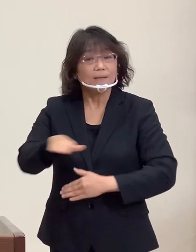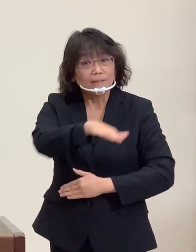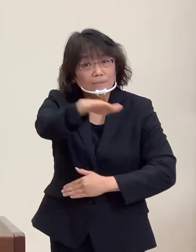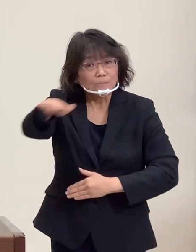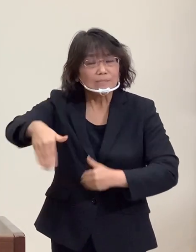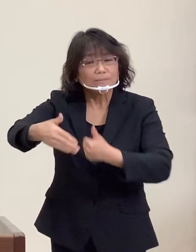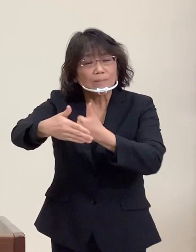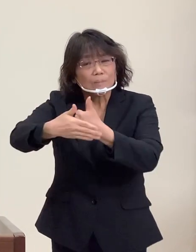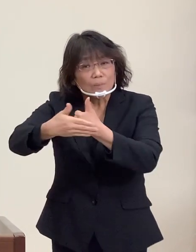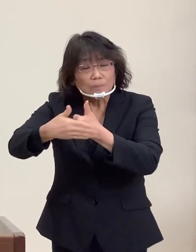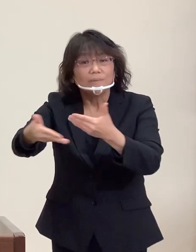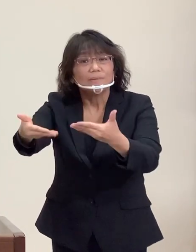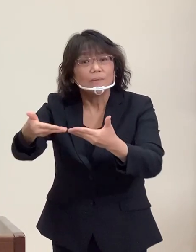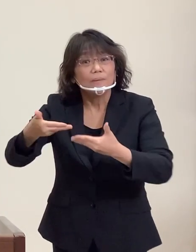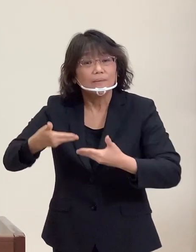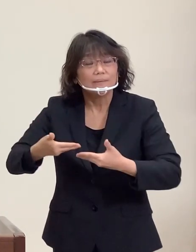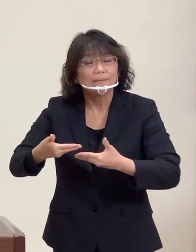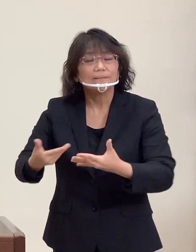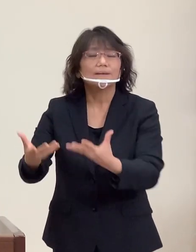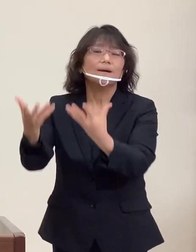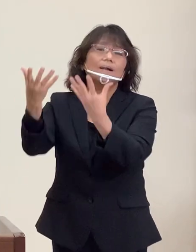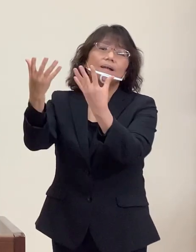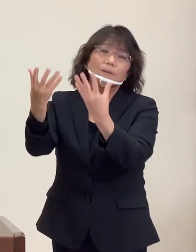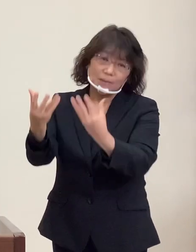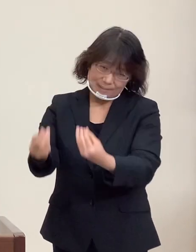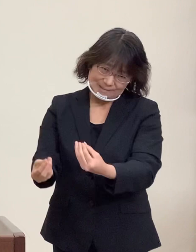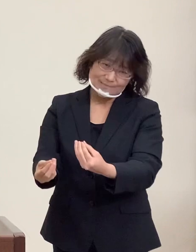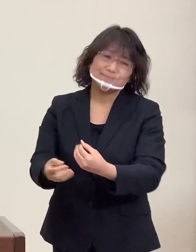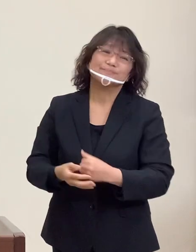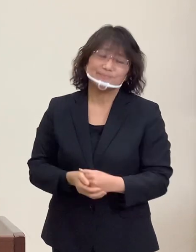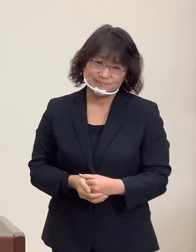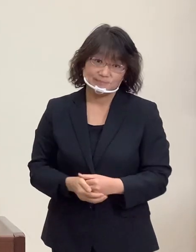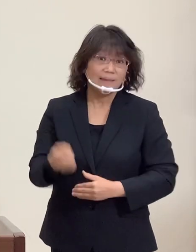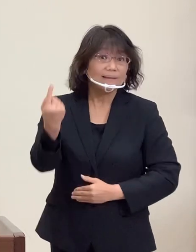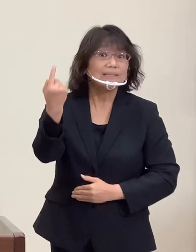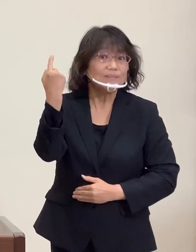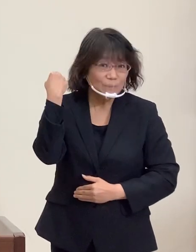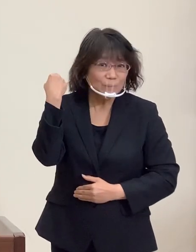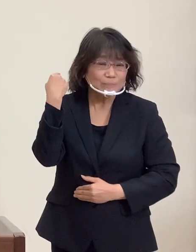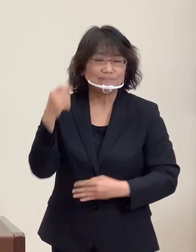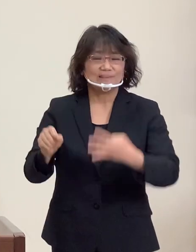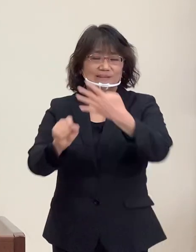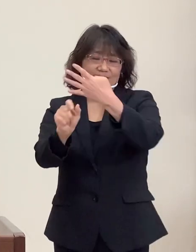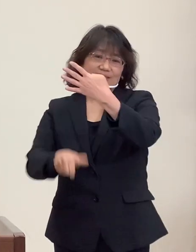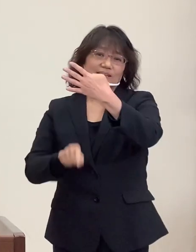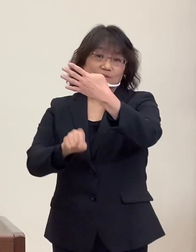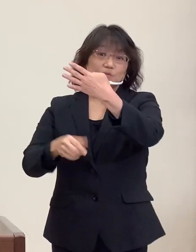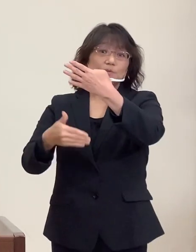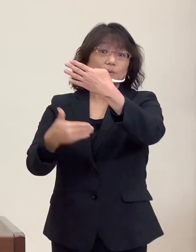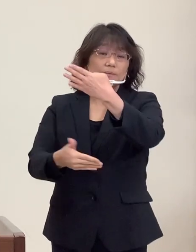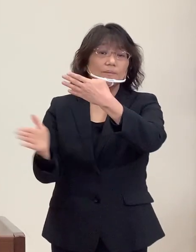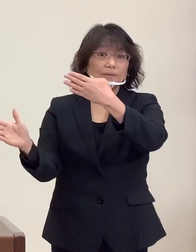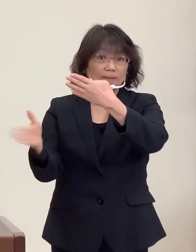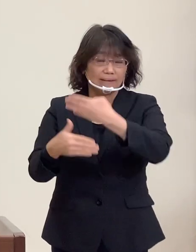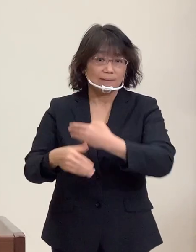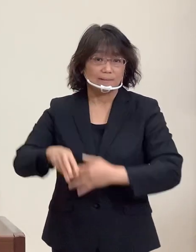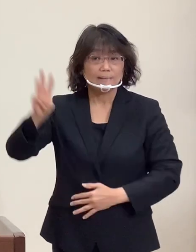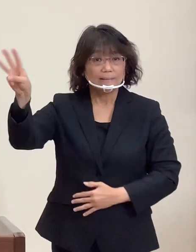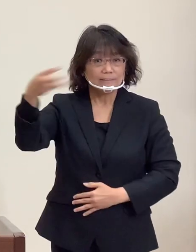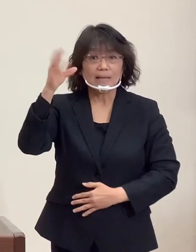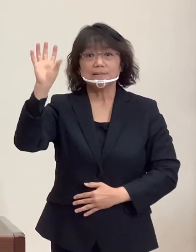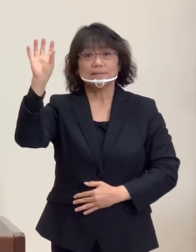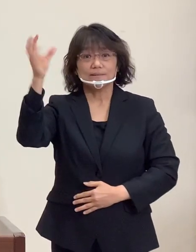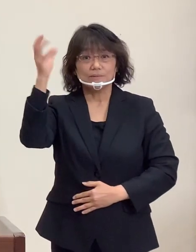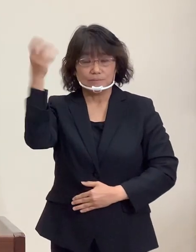各位のご協力によりまして収束を迎えることとなり昨日4月19日から3次